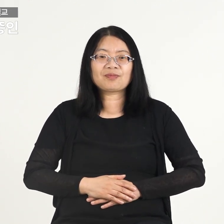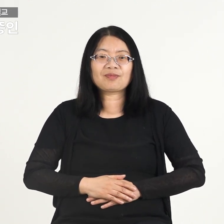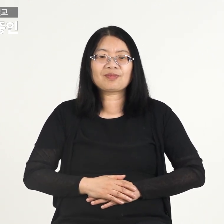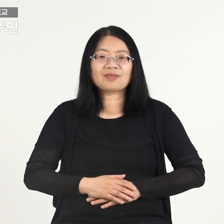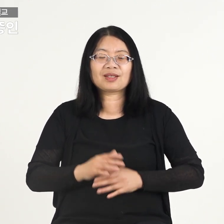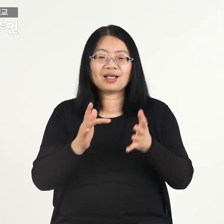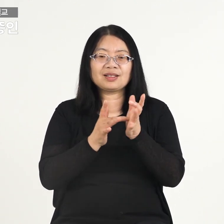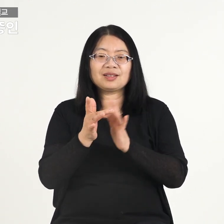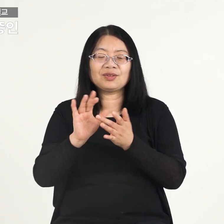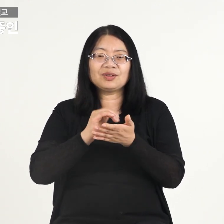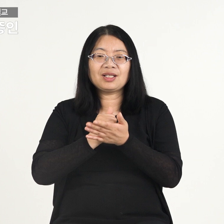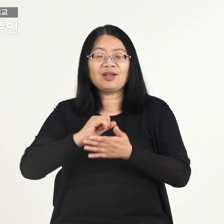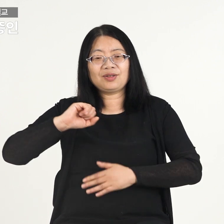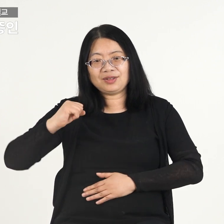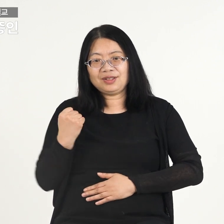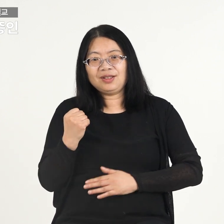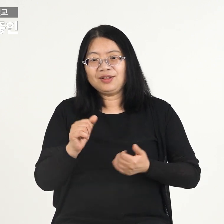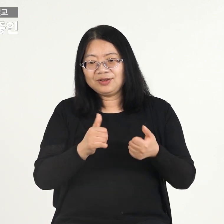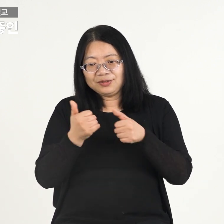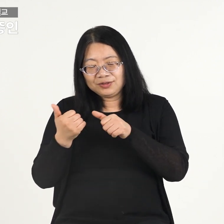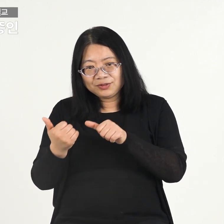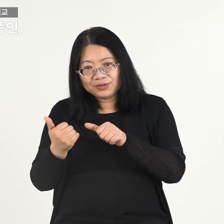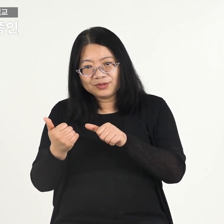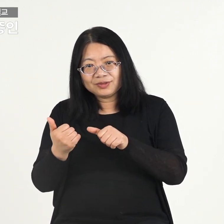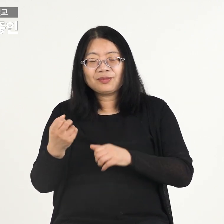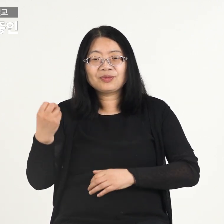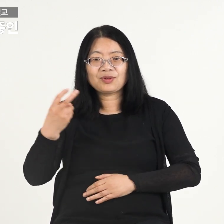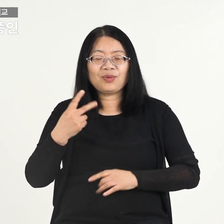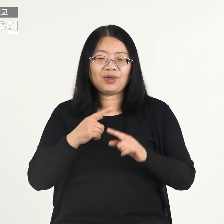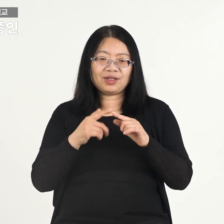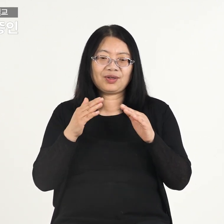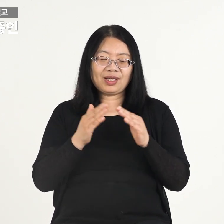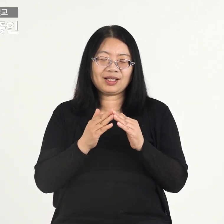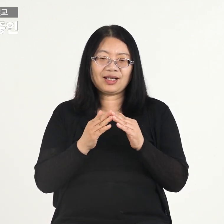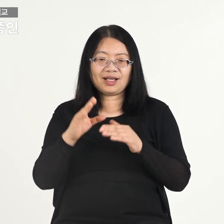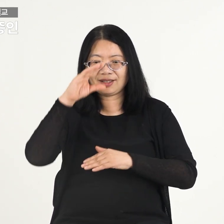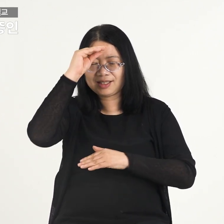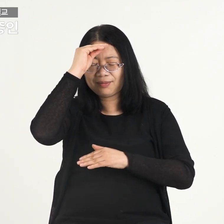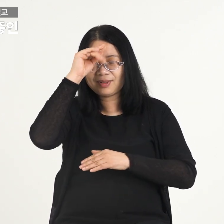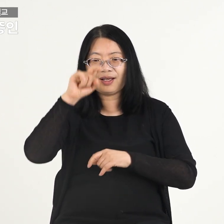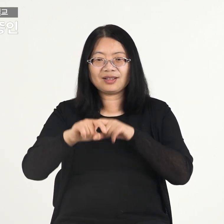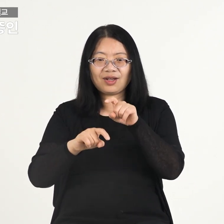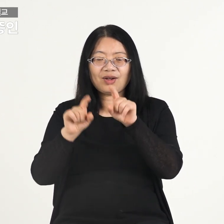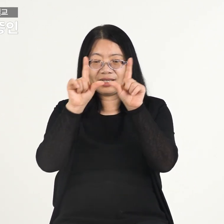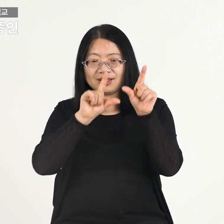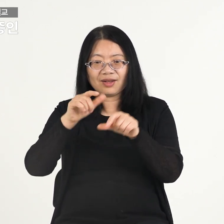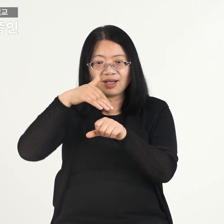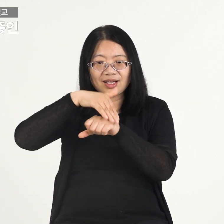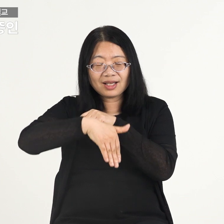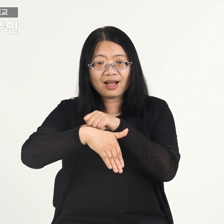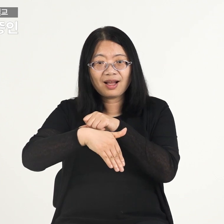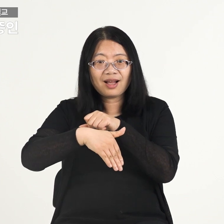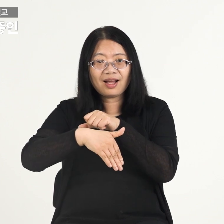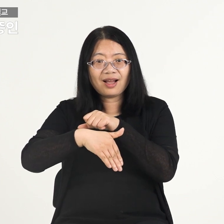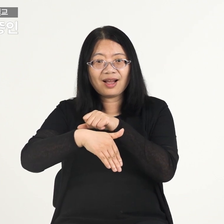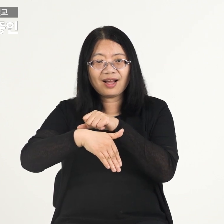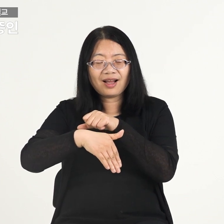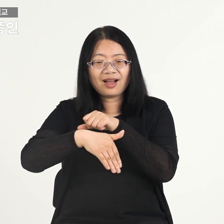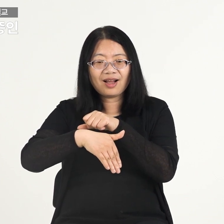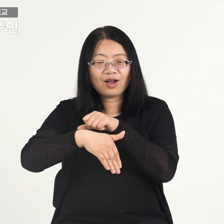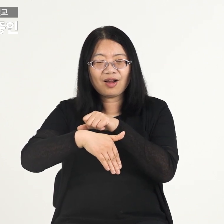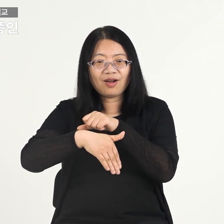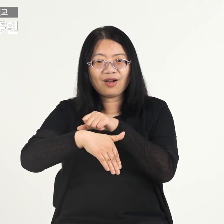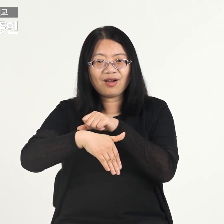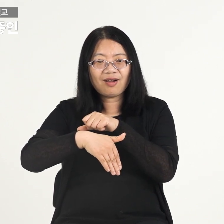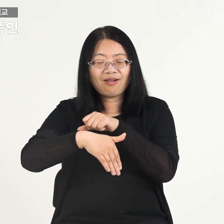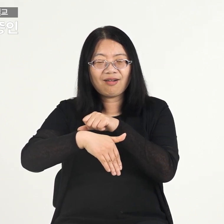그 순종의 죽음과 교회가 걸어야 될 삶의 스타일이 다르도록